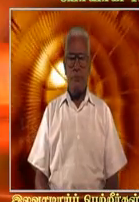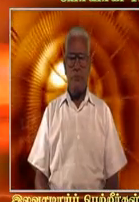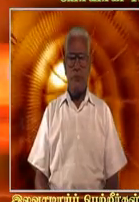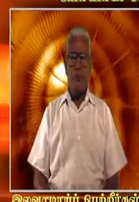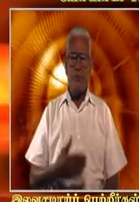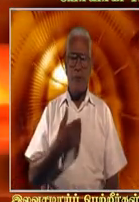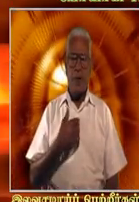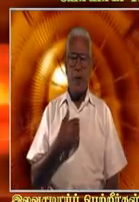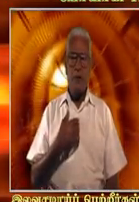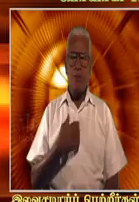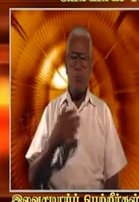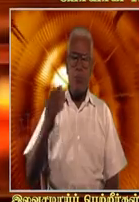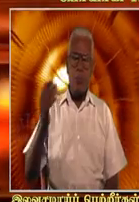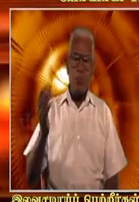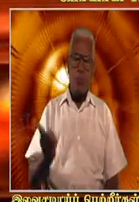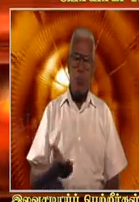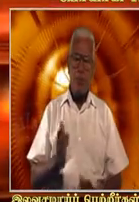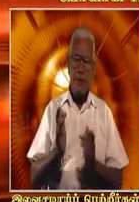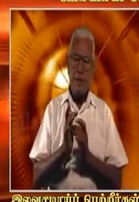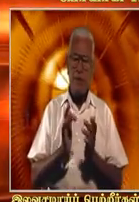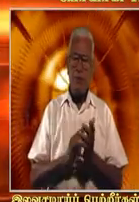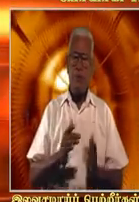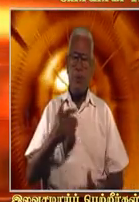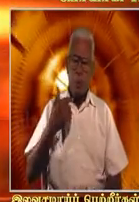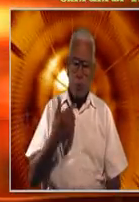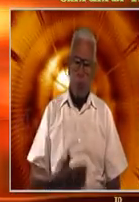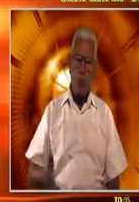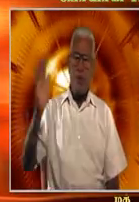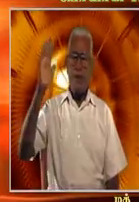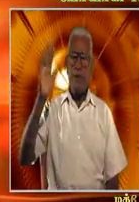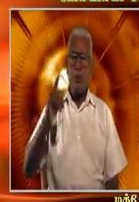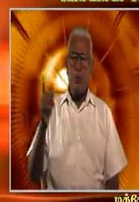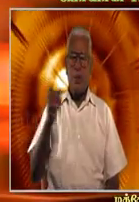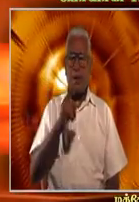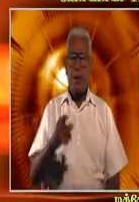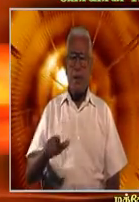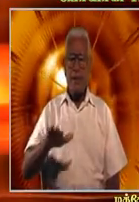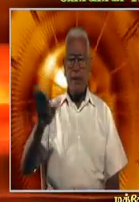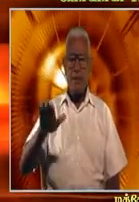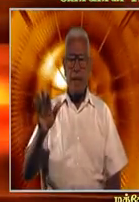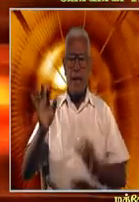வசனம் மூன்று நான் போய உங்களுக்காக ச்தலத்தை ஆயத்தம் பண்ணினப் பின்பு